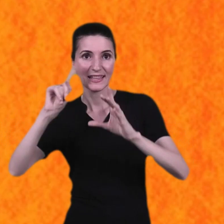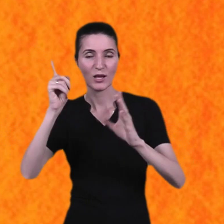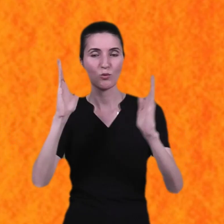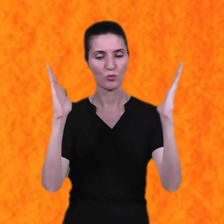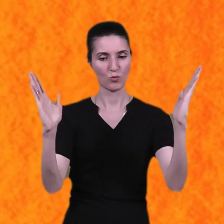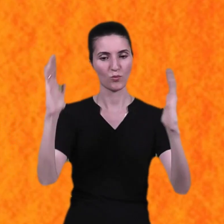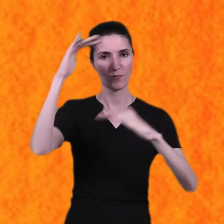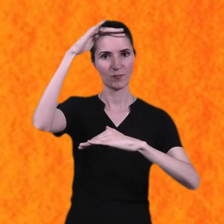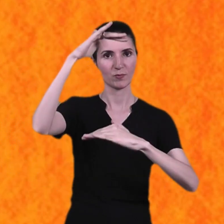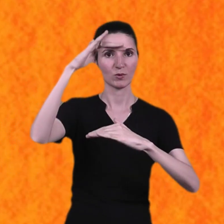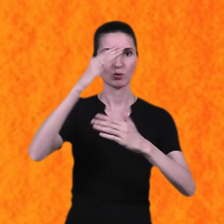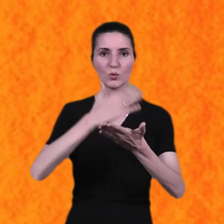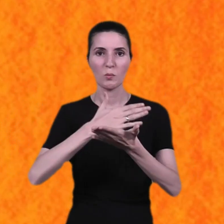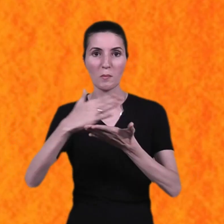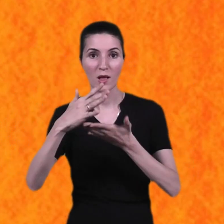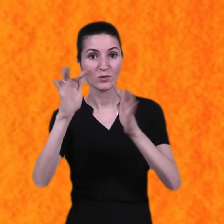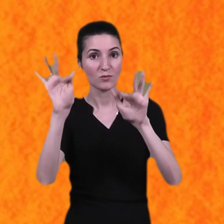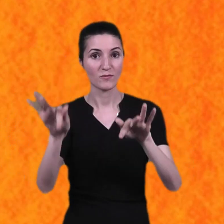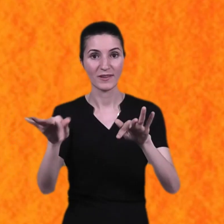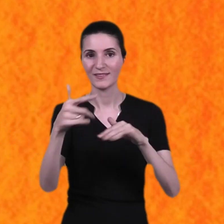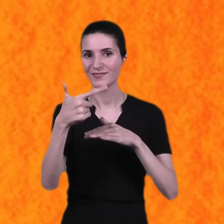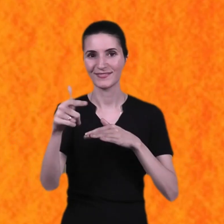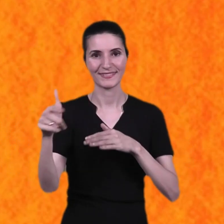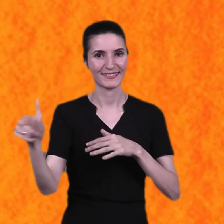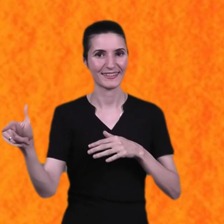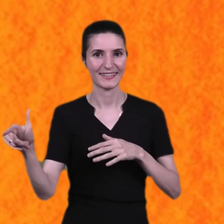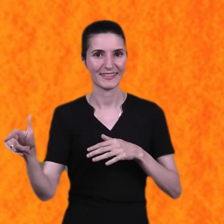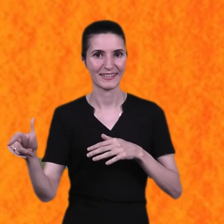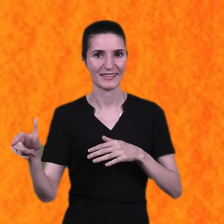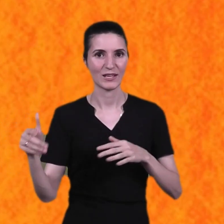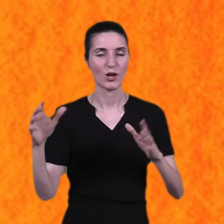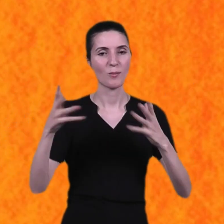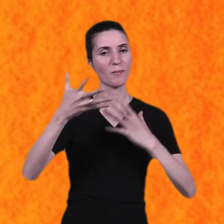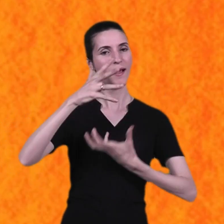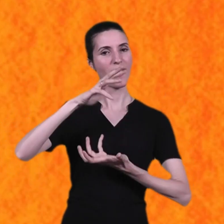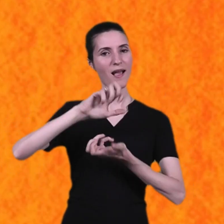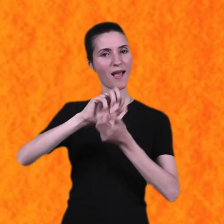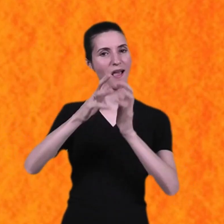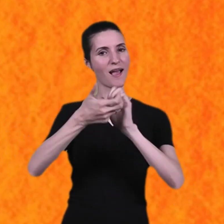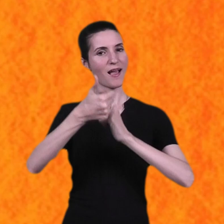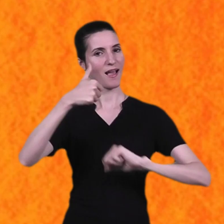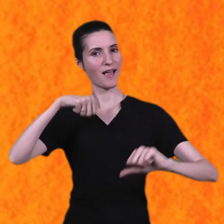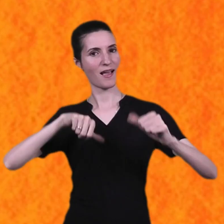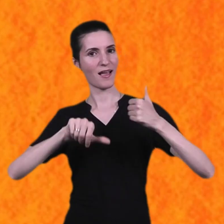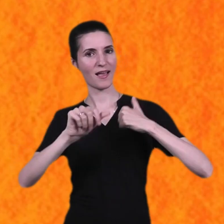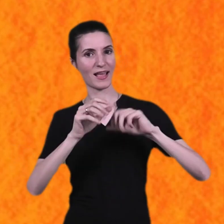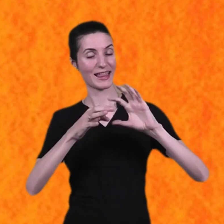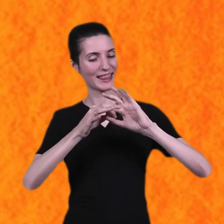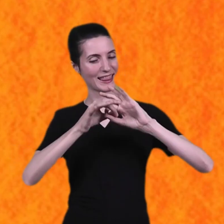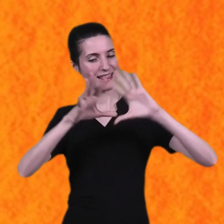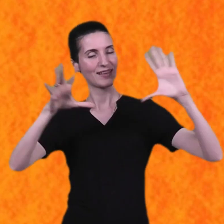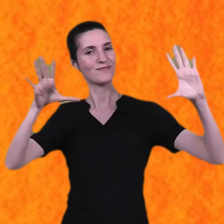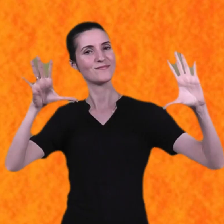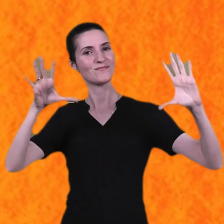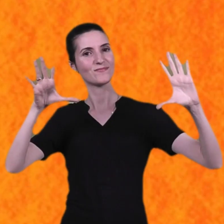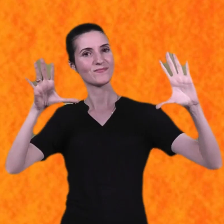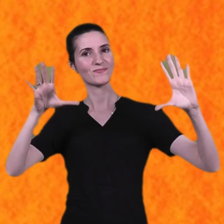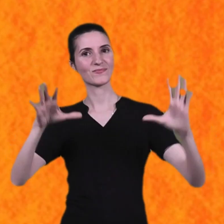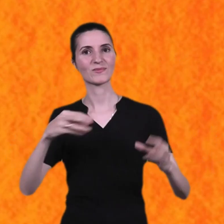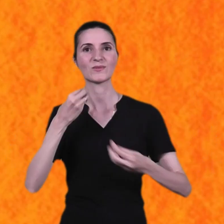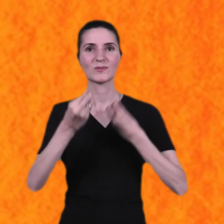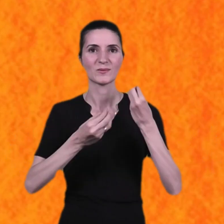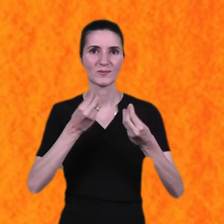uma arte que não tem início nem fim. É uma arte que ela não é limitada, né? Então, tudo isso faz